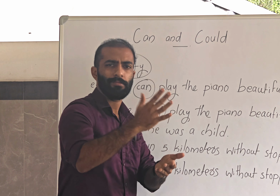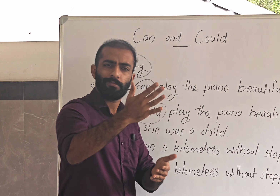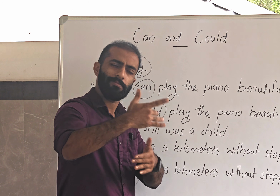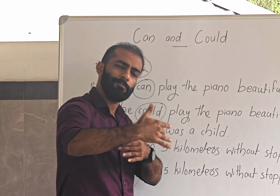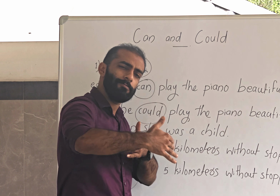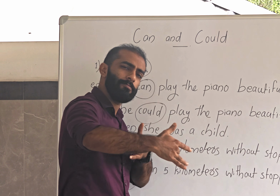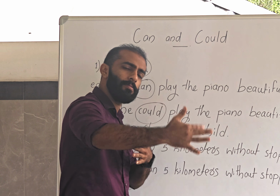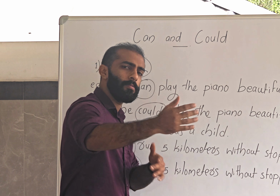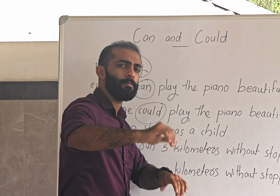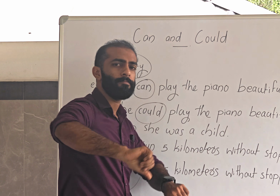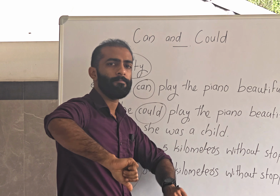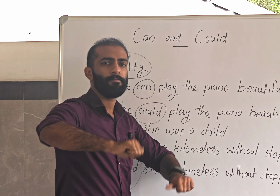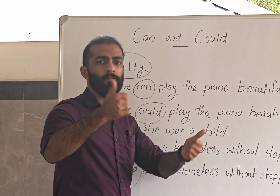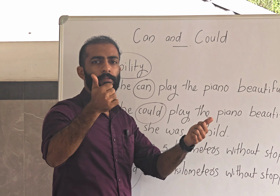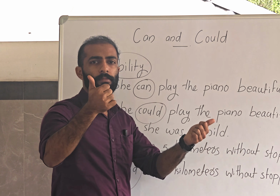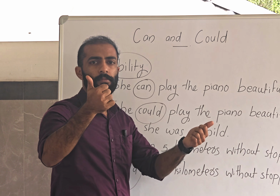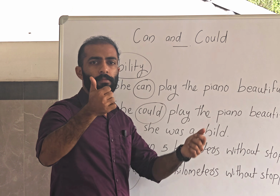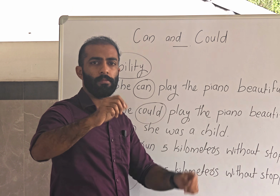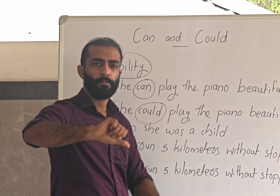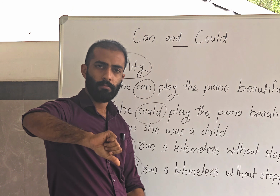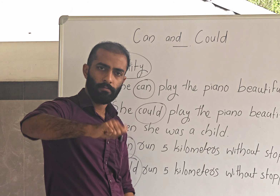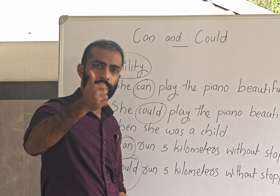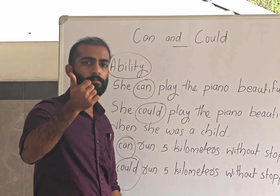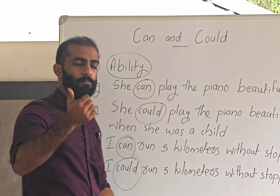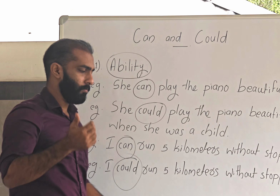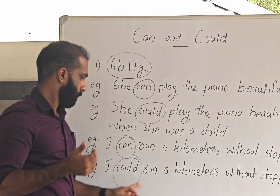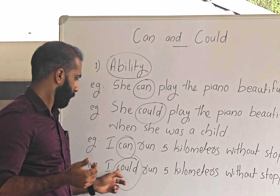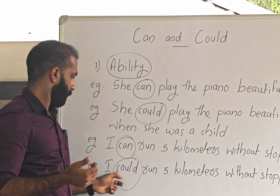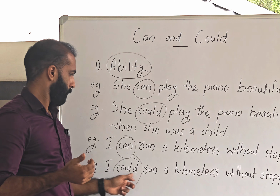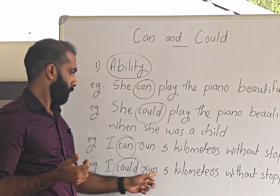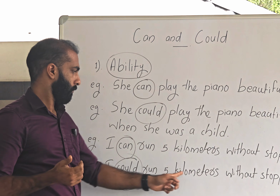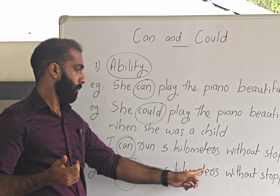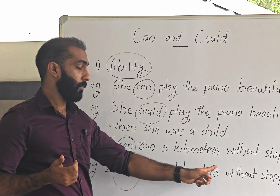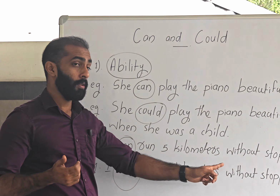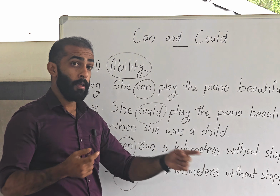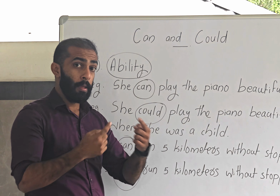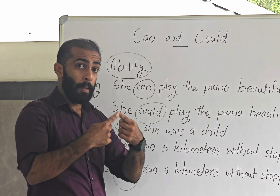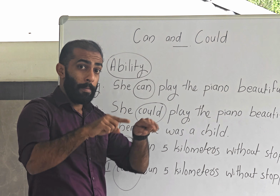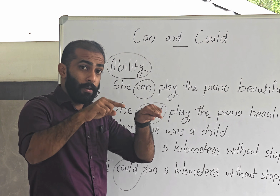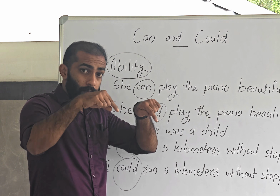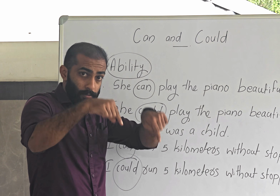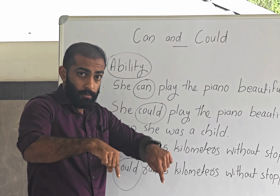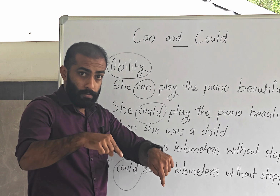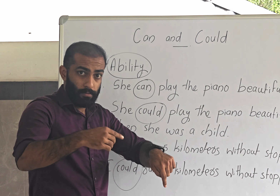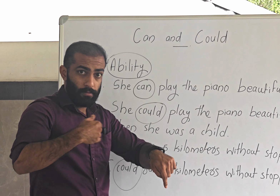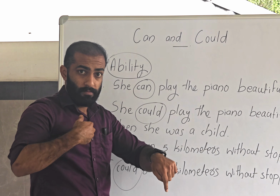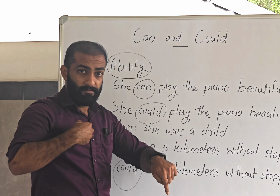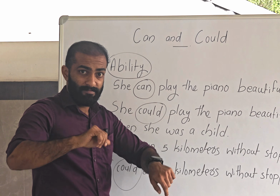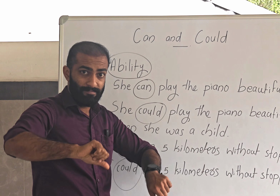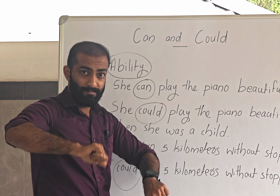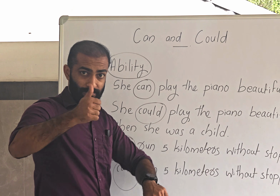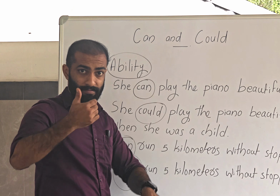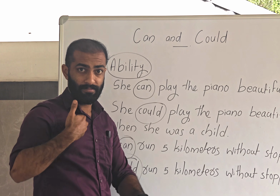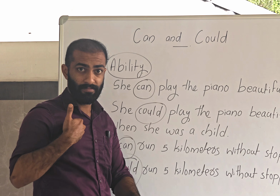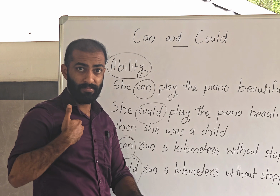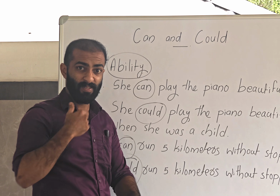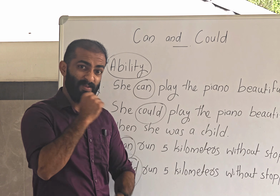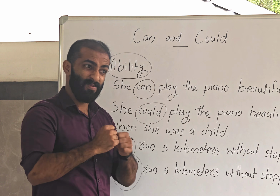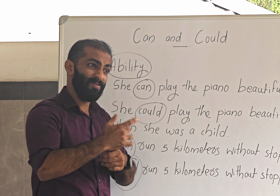അതായത് പണ്ട് എന്നെക്കൊണ്ട് സാധിച്ചിരുന്ന ഒരു കാര്യം. അങ്ങനെയുള്ള ഒരു സാഹചര്യത്തിലാണ് നമ്മൾ കുഡ് എന്നുള്ളത് ഉപയോഗിക്കുന്നത്. എന്നാൽ